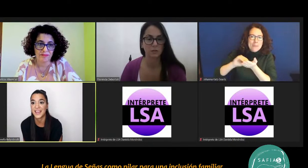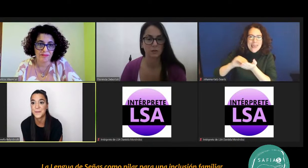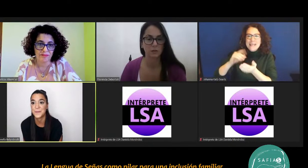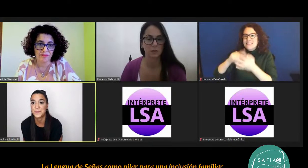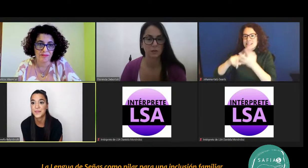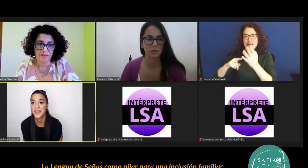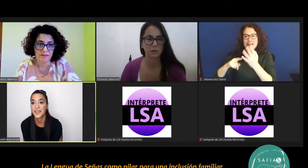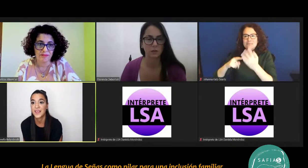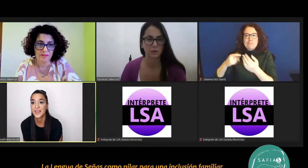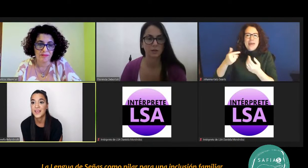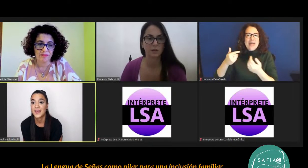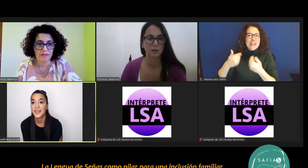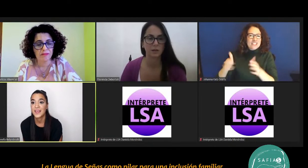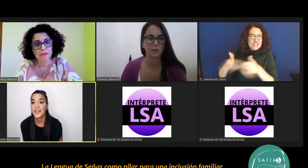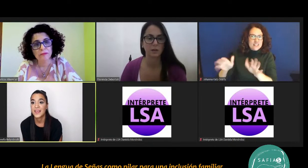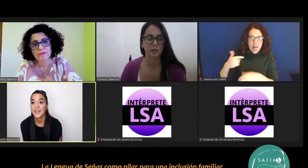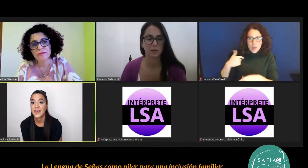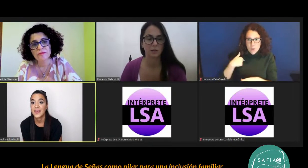porque